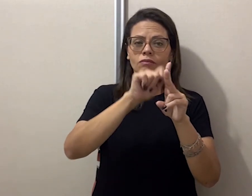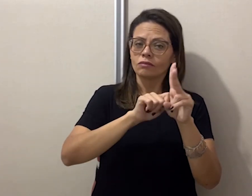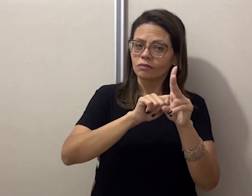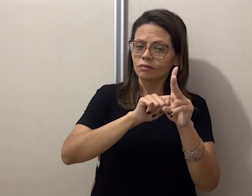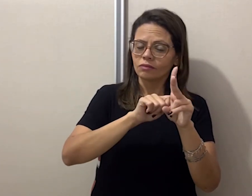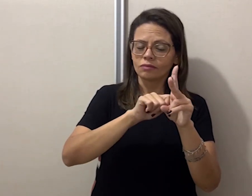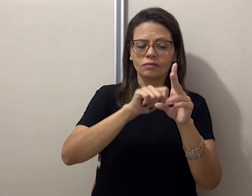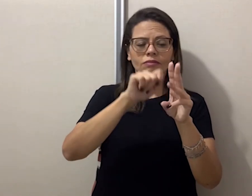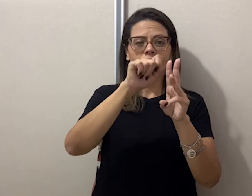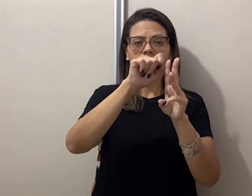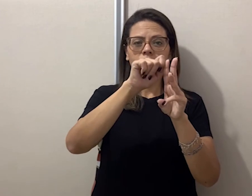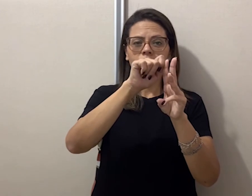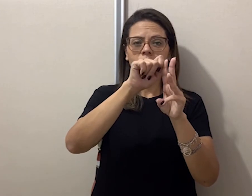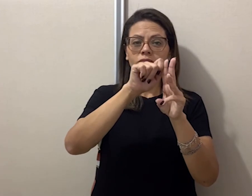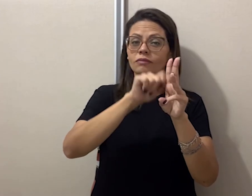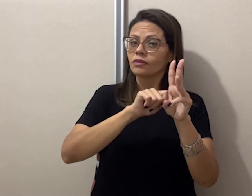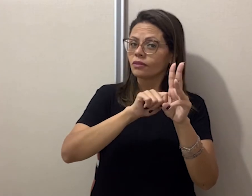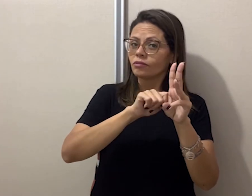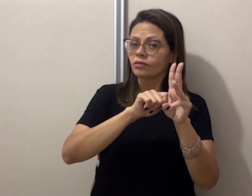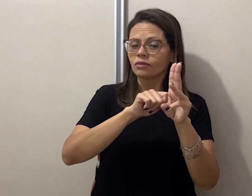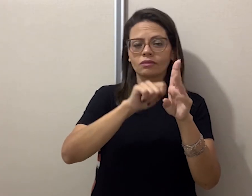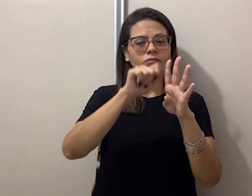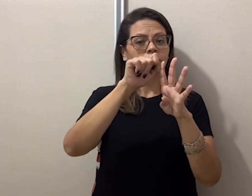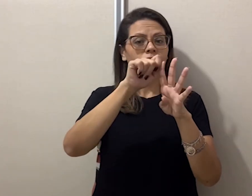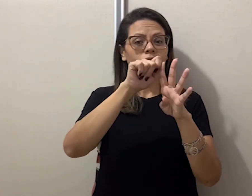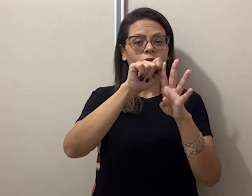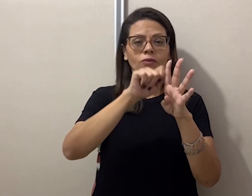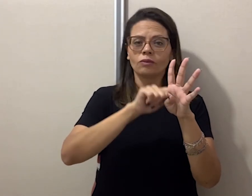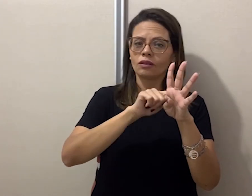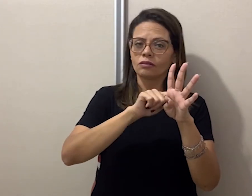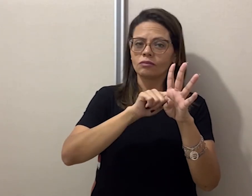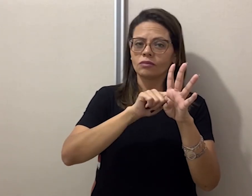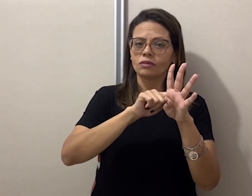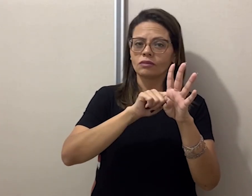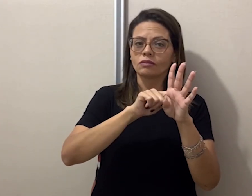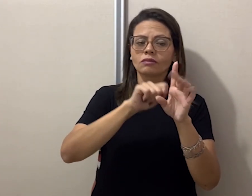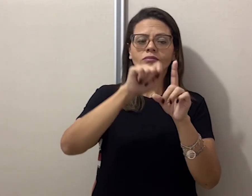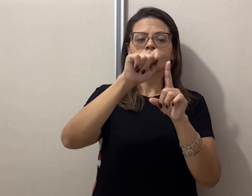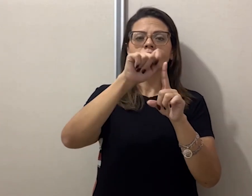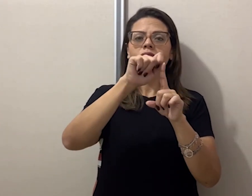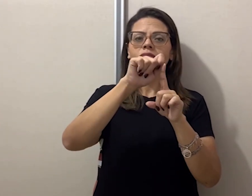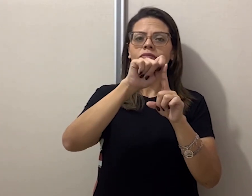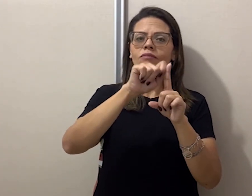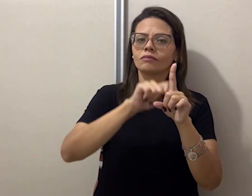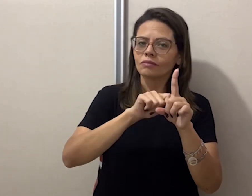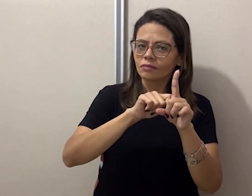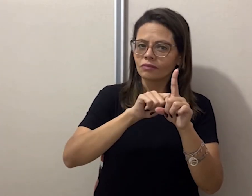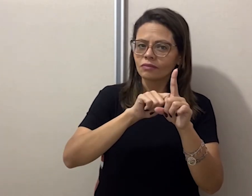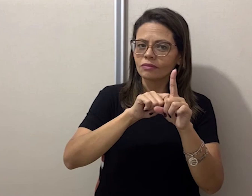1 mês, 2 meses, 3 meses, 4 meses.